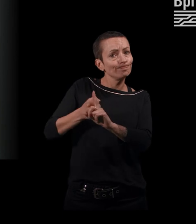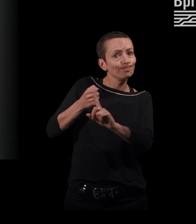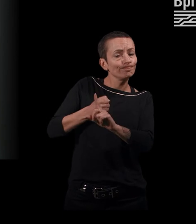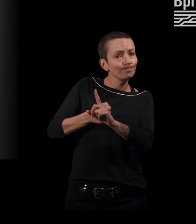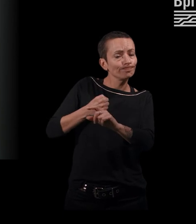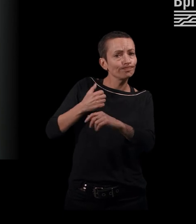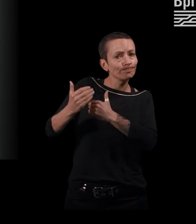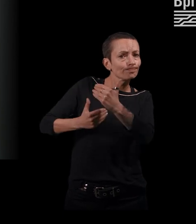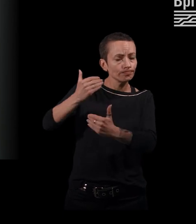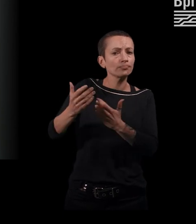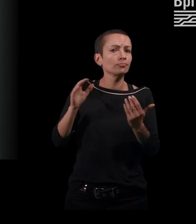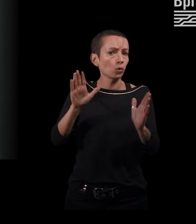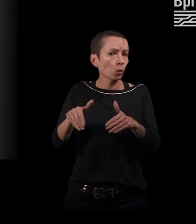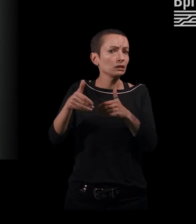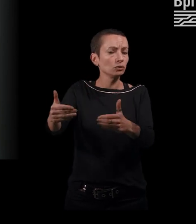travailler.